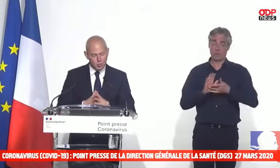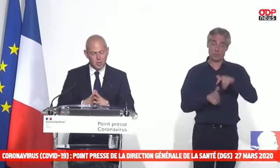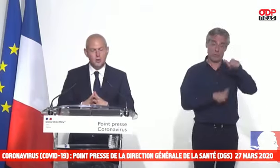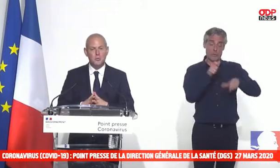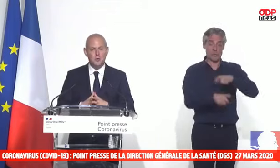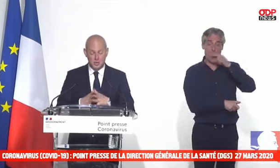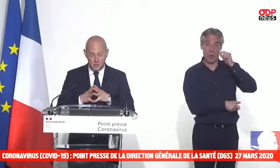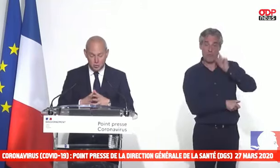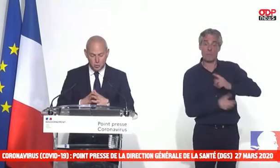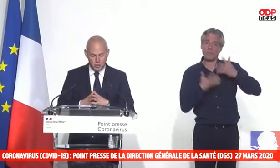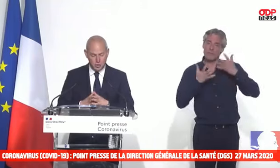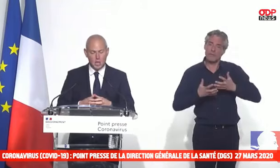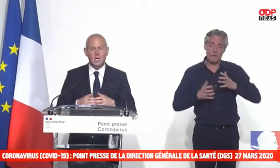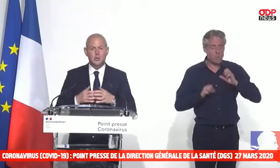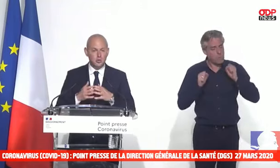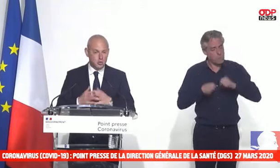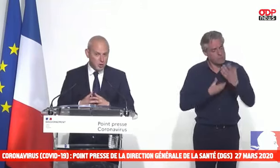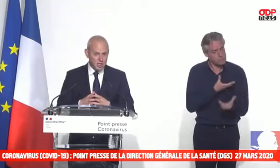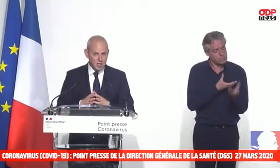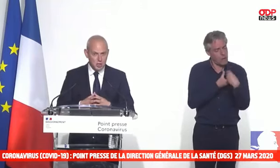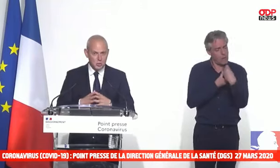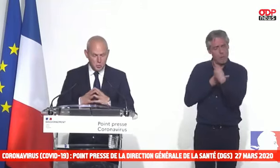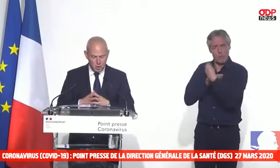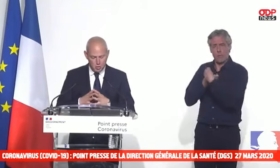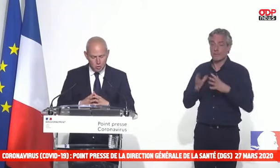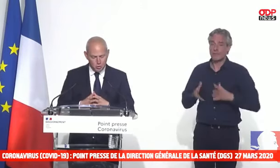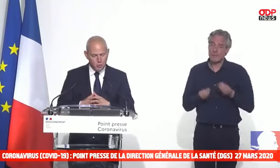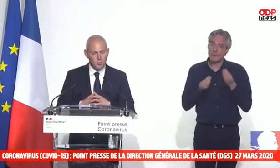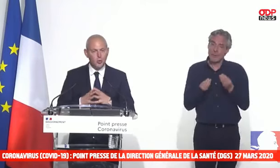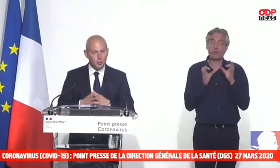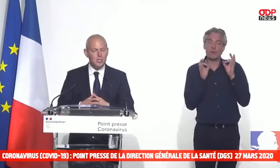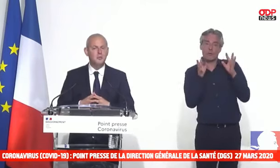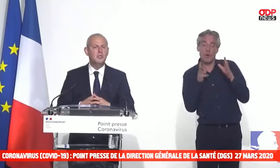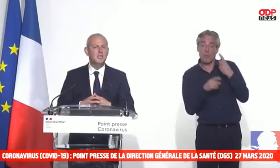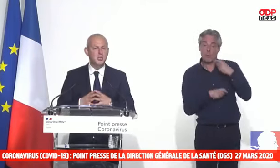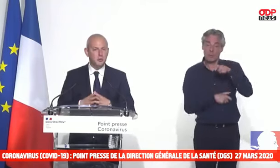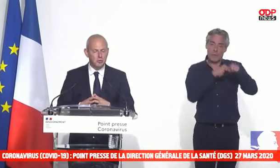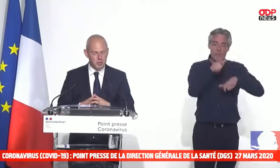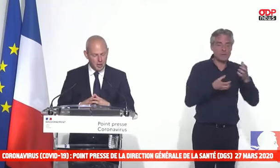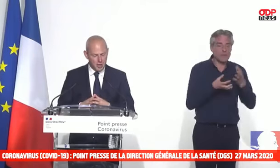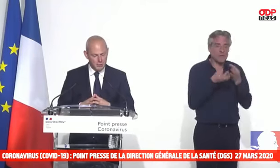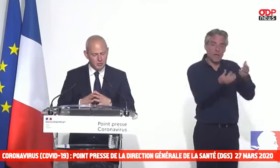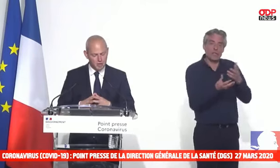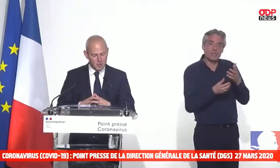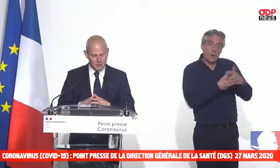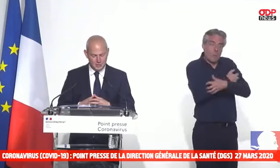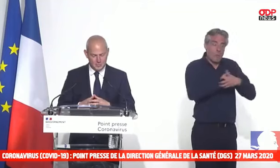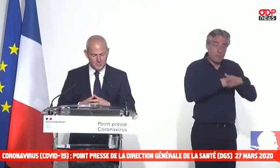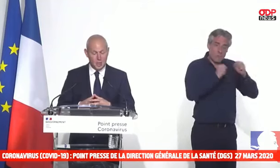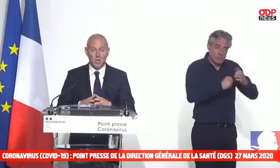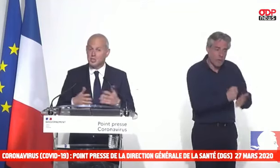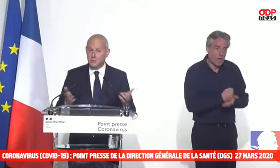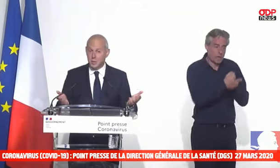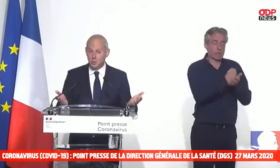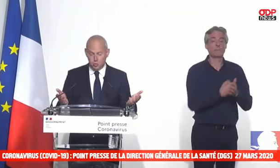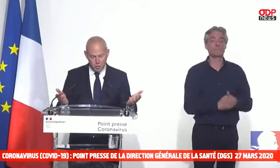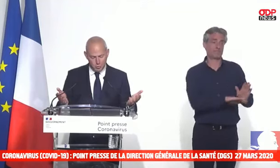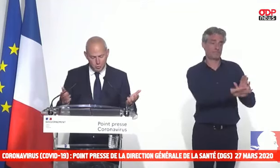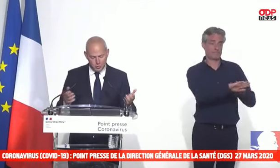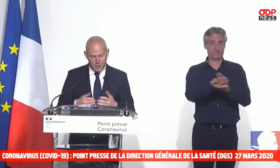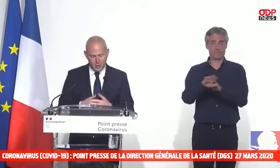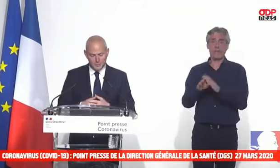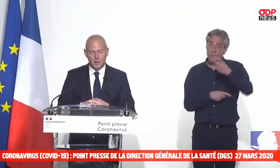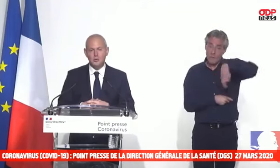et tous ceux qui le peuvent et qui le souhaitent de s'engager et de donner de leur temps aux plus démunis et aux plus vulnérables dans cette crise. J'appelle donc